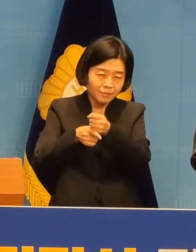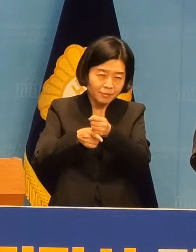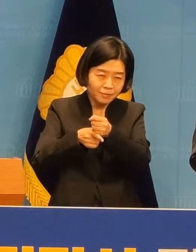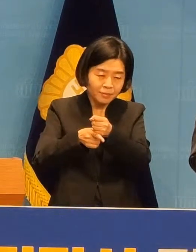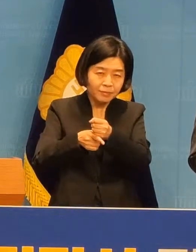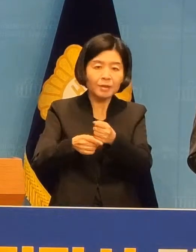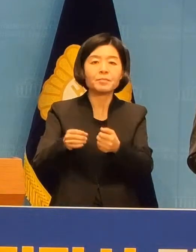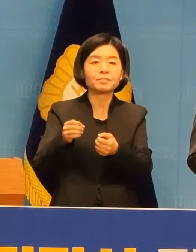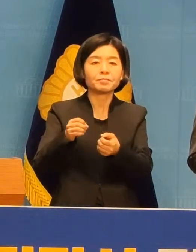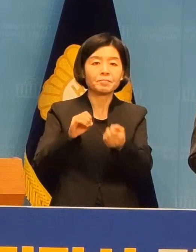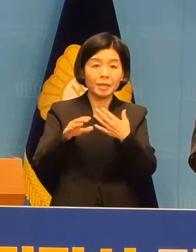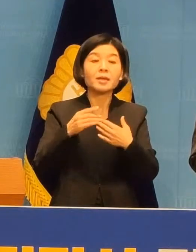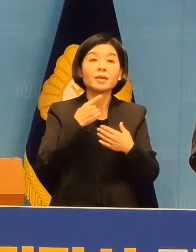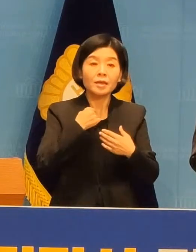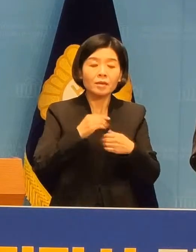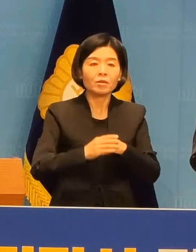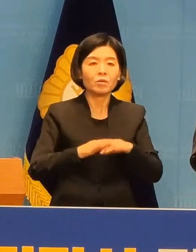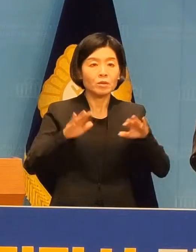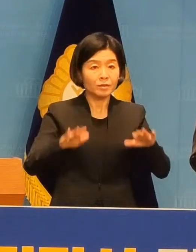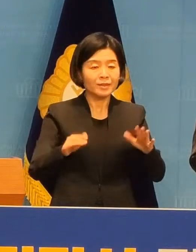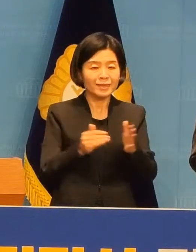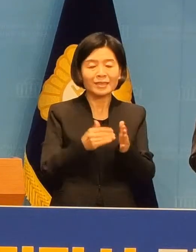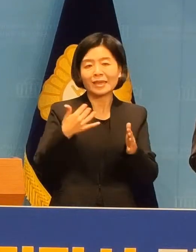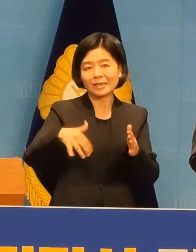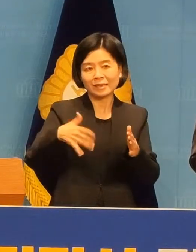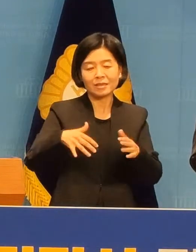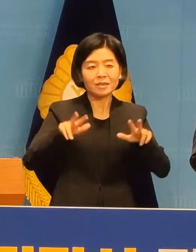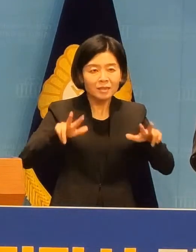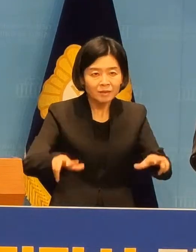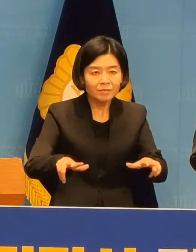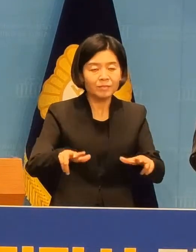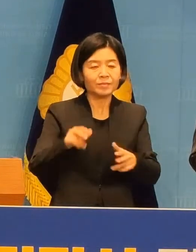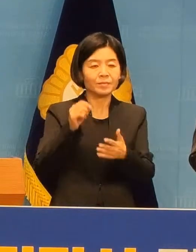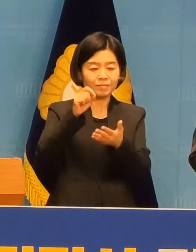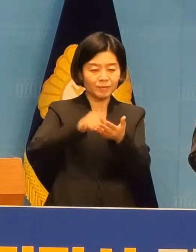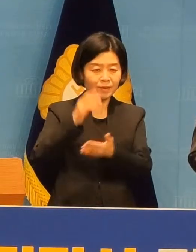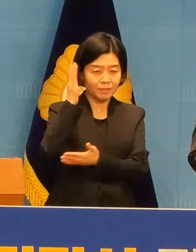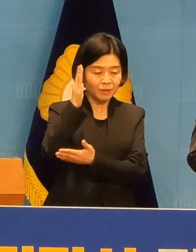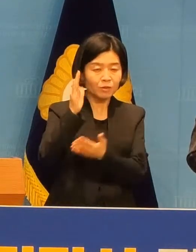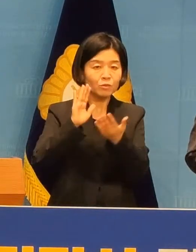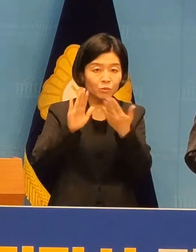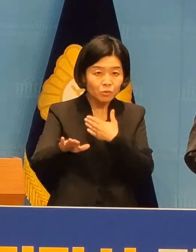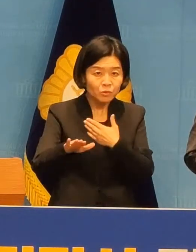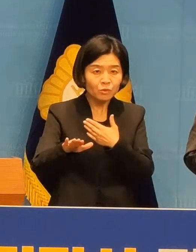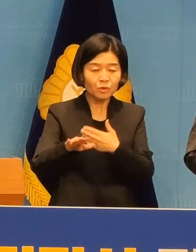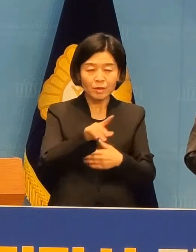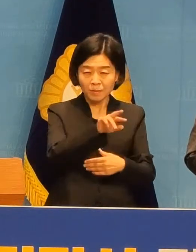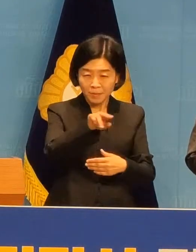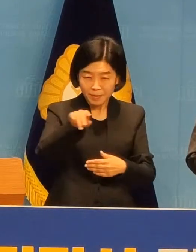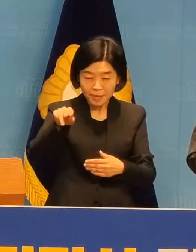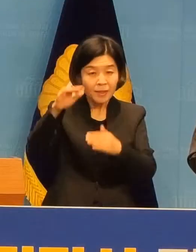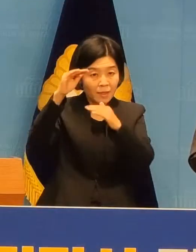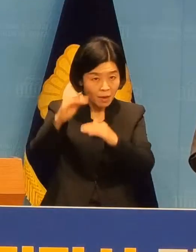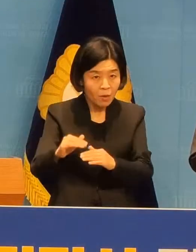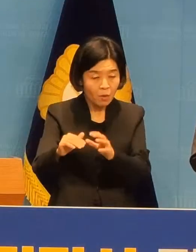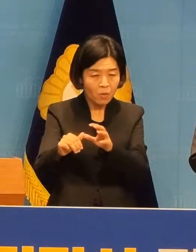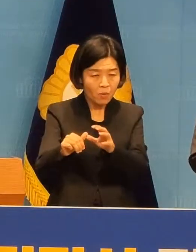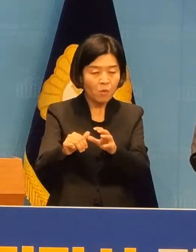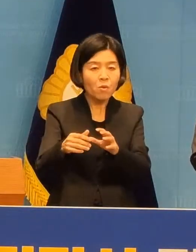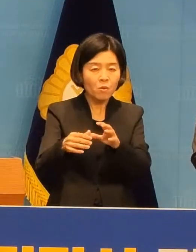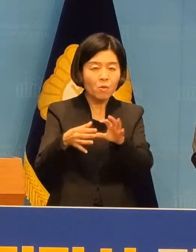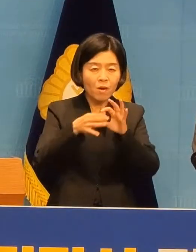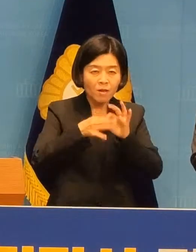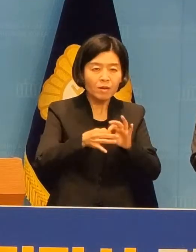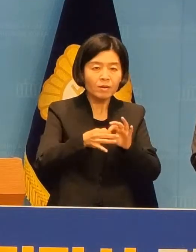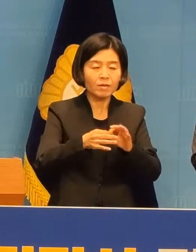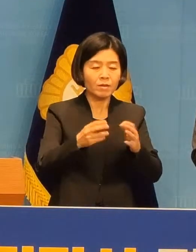그치지 않겠습니다. 오늘 기자회견 이후에는 국감에서 지적한 내용과 관련한 입법과 정책